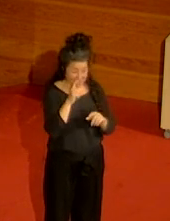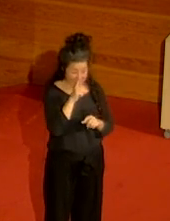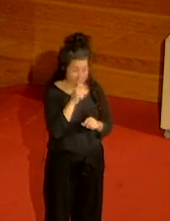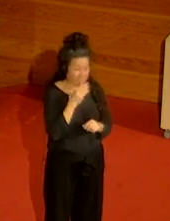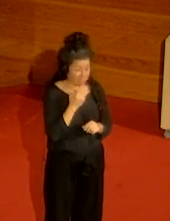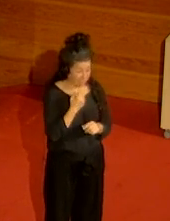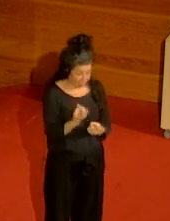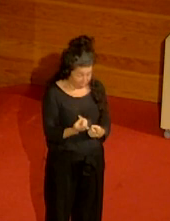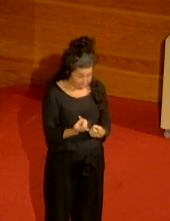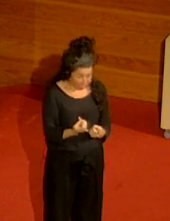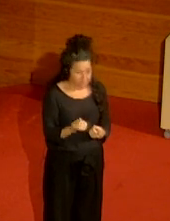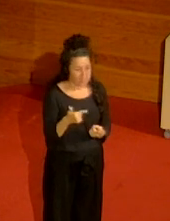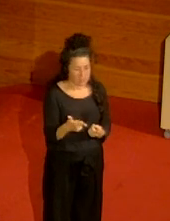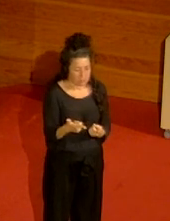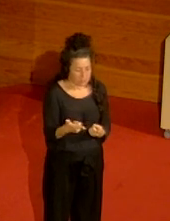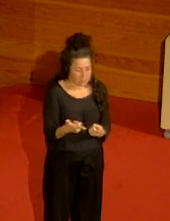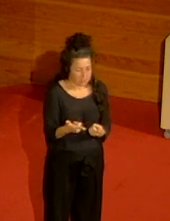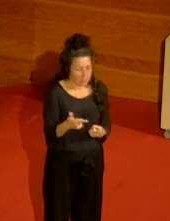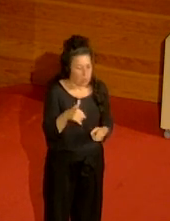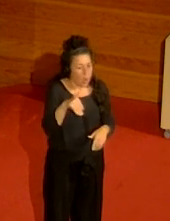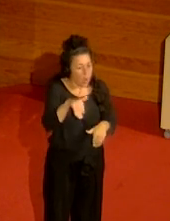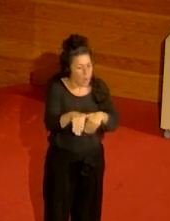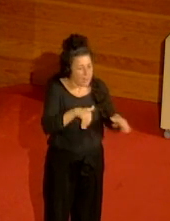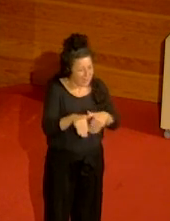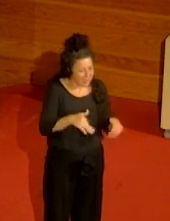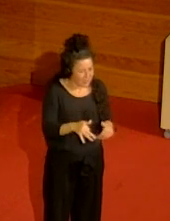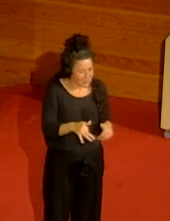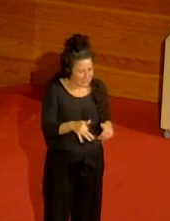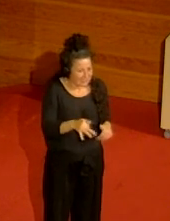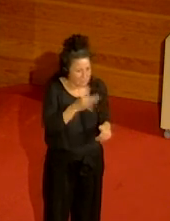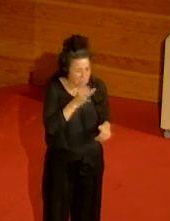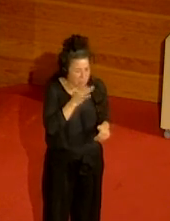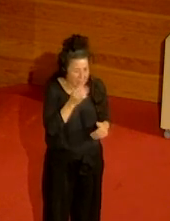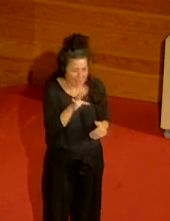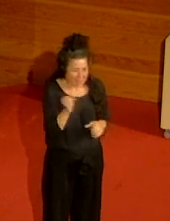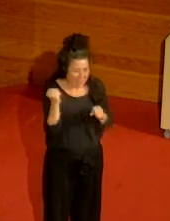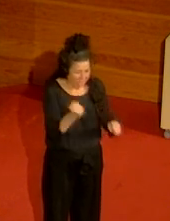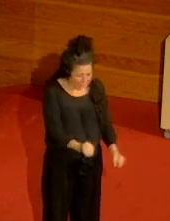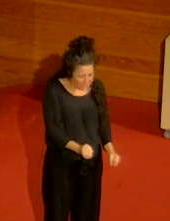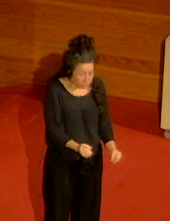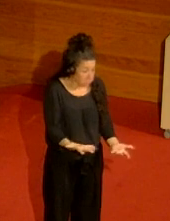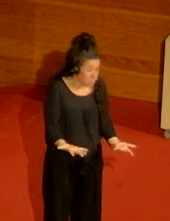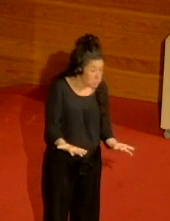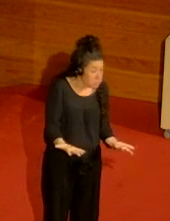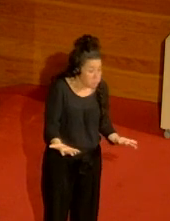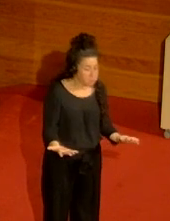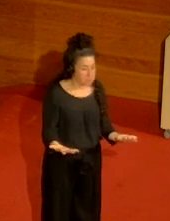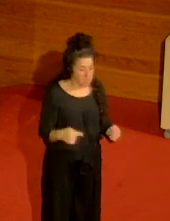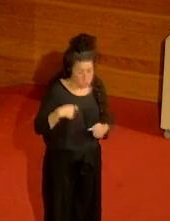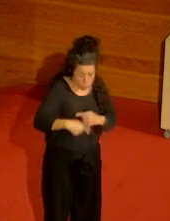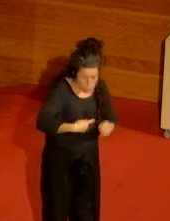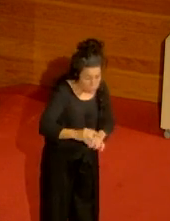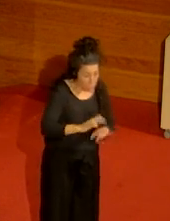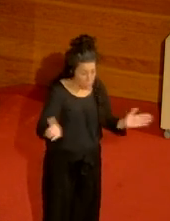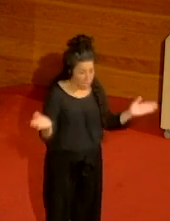no lo quiere realmente el pueblo palestino no lo quiere y el día que se muera que no será muy tarde por la edad que tiene no hay una sucesión Clara no hay un